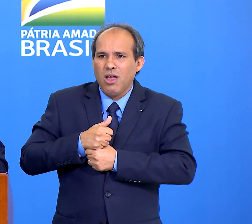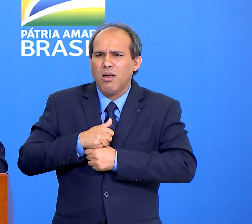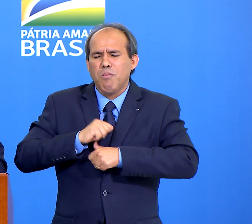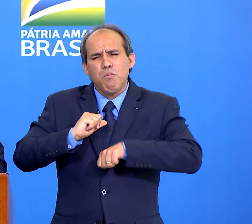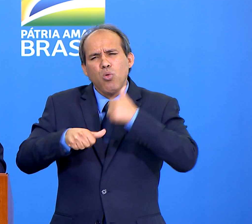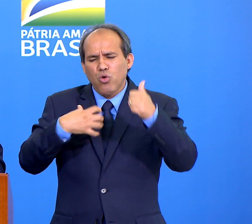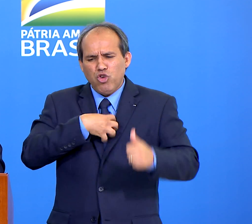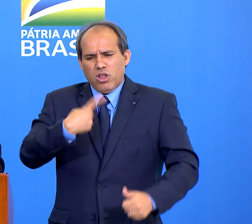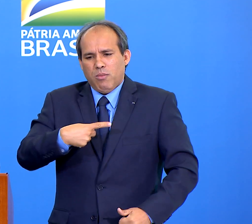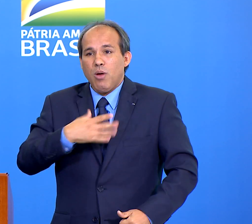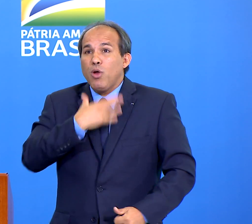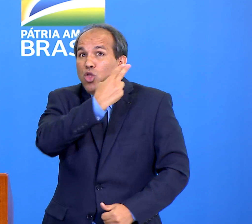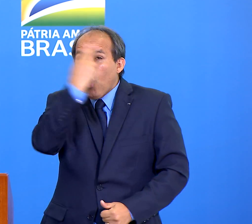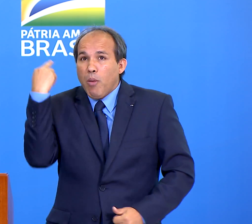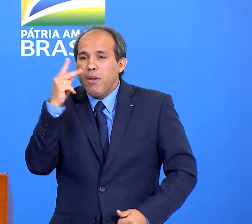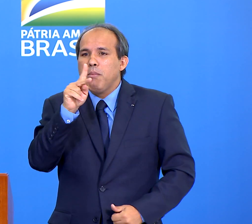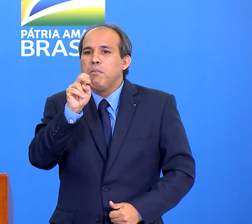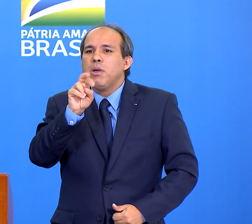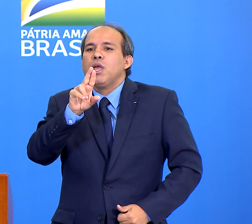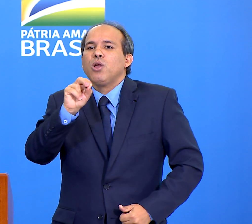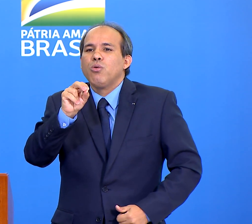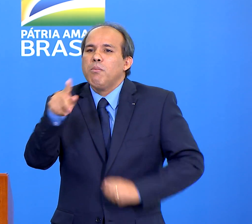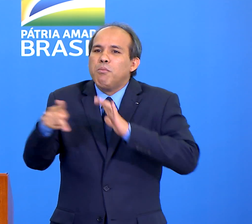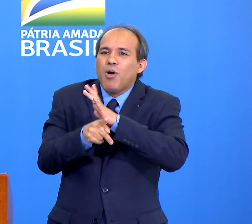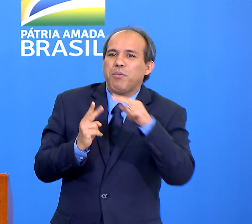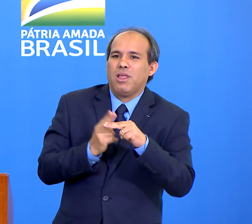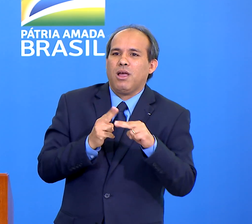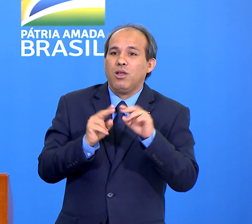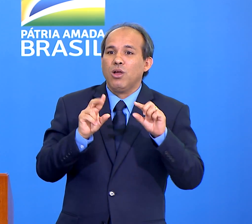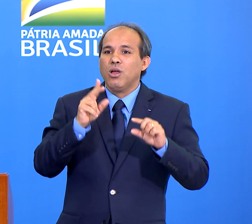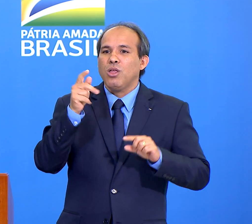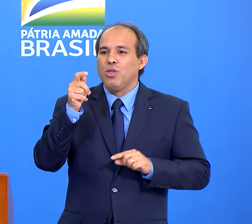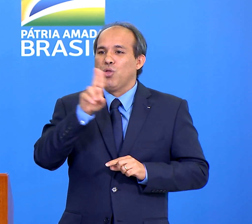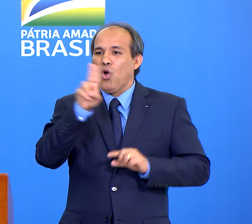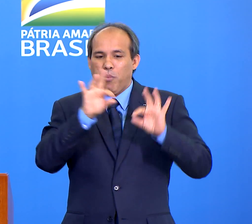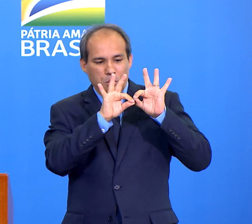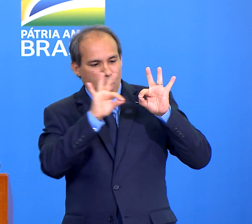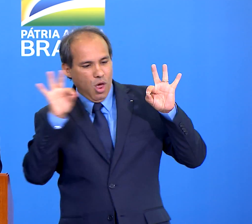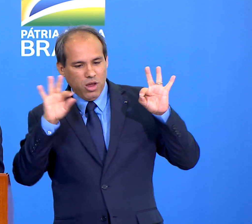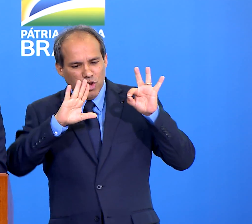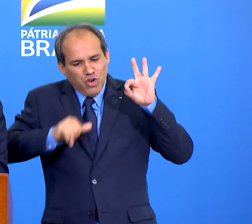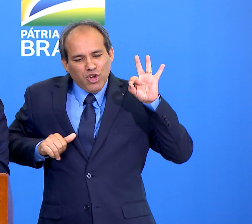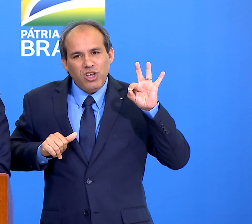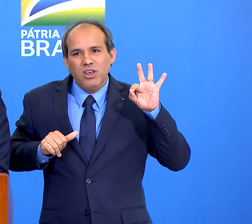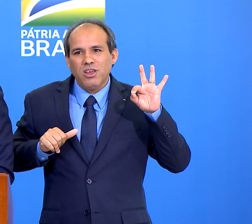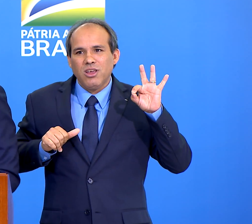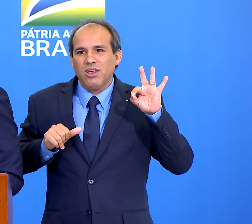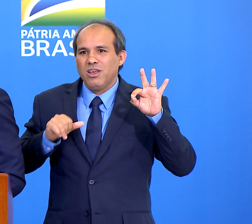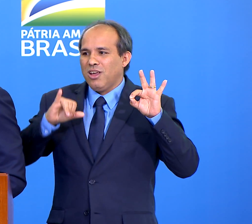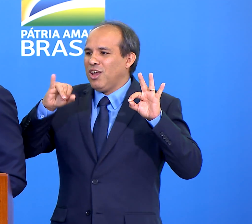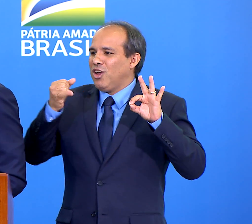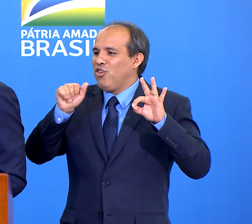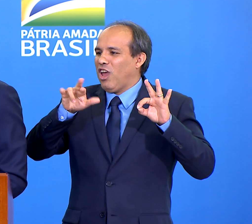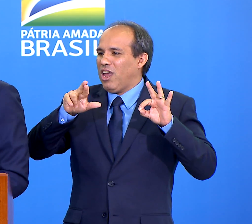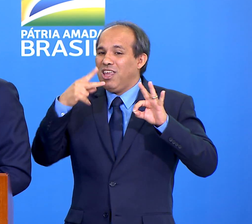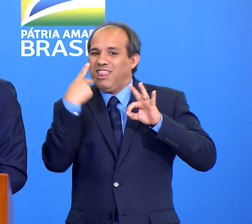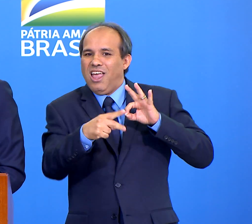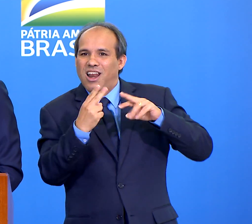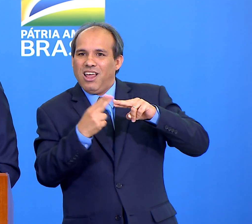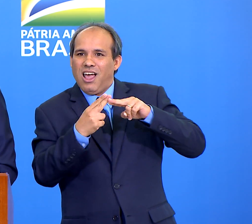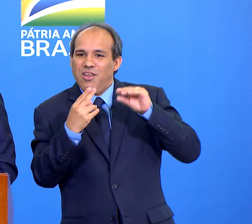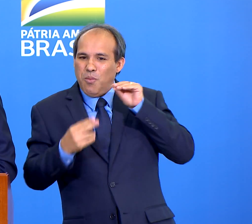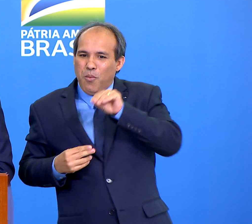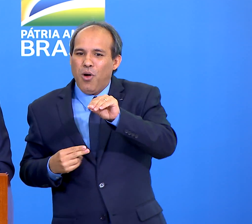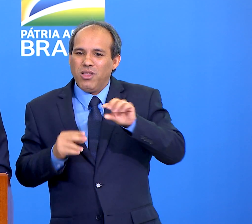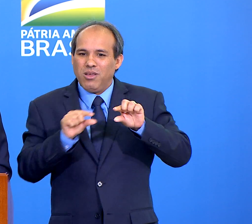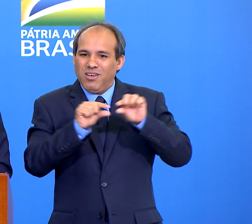nosso sobrenome ele muda Presidente a gente passa a ser reconhecido como o Jair da caixa e